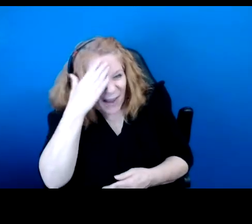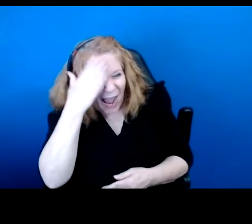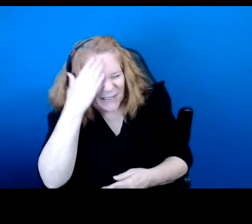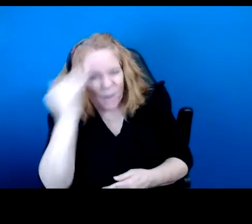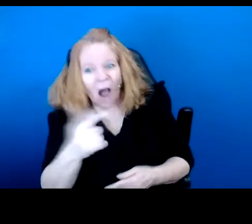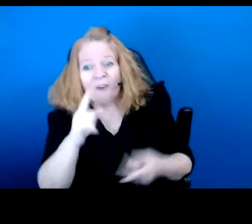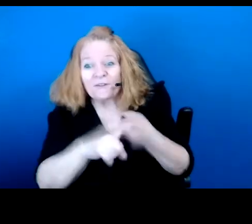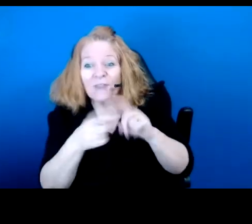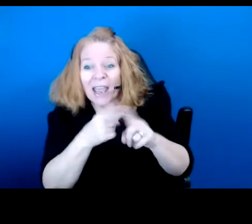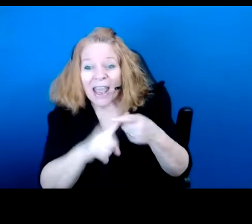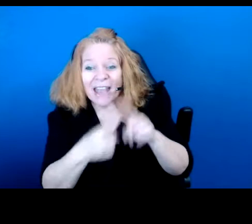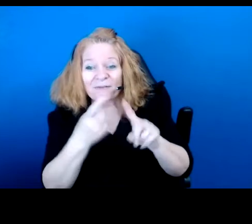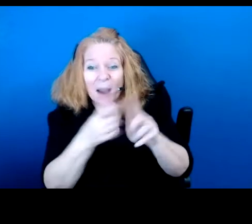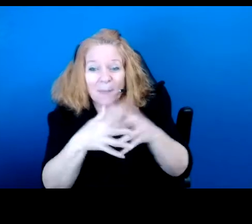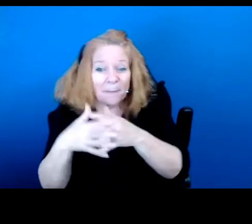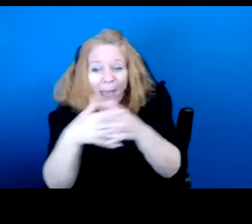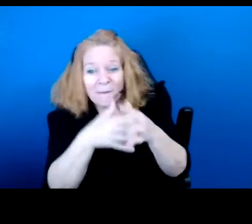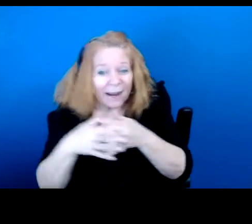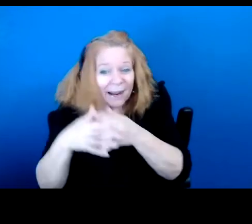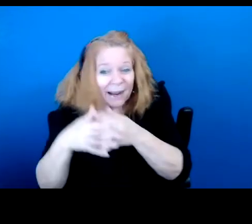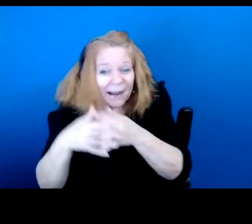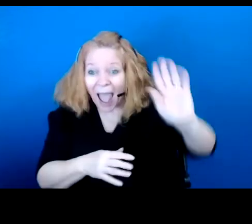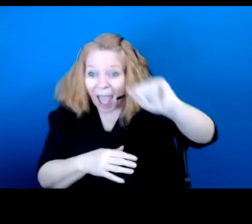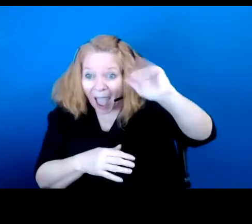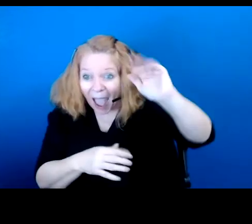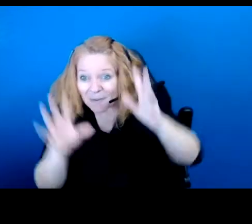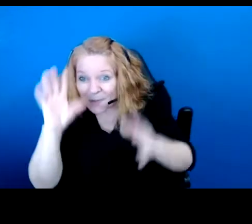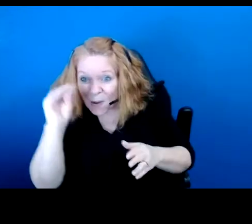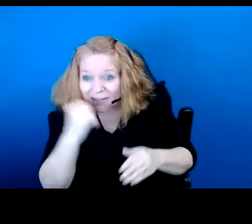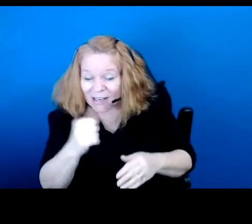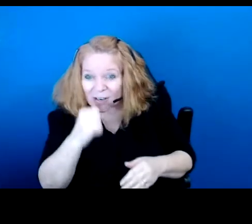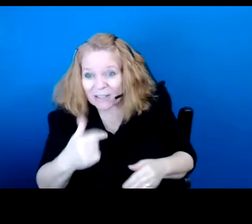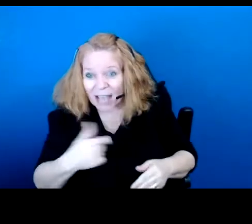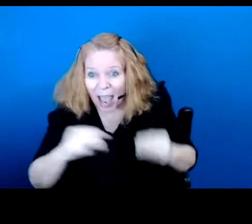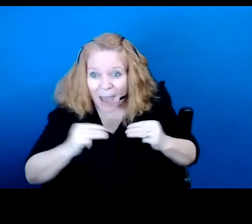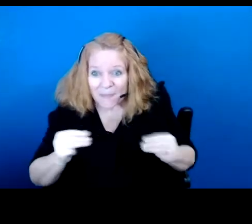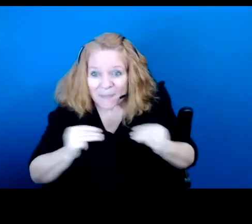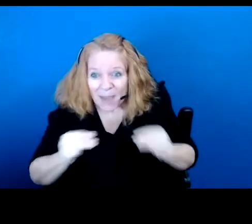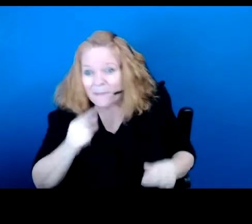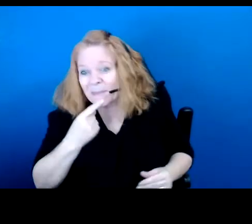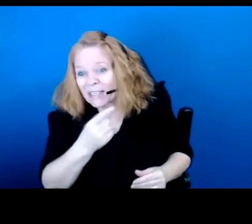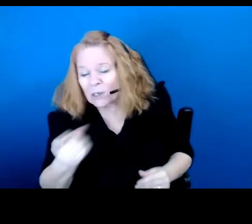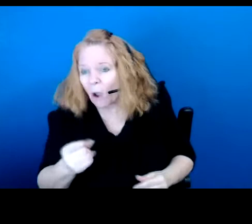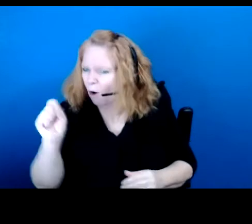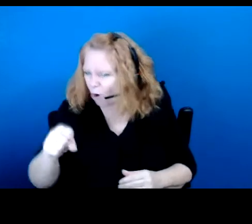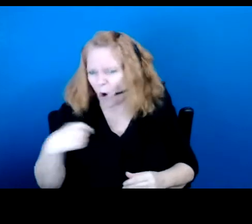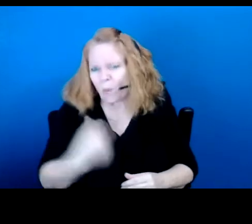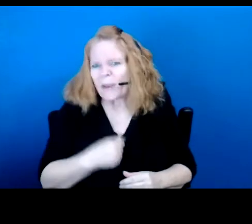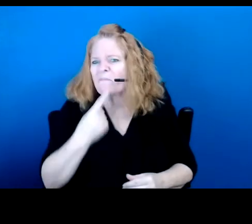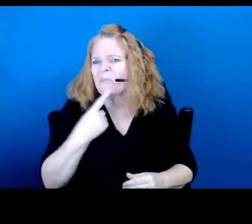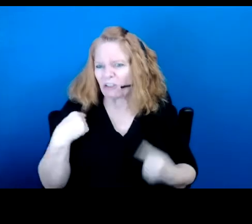grande fíjate están todos nuestros amigos de américa hola muchachos y muchachas nos